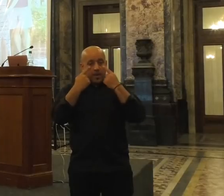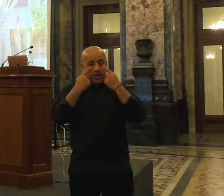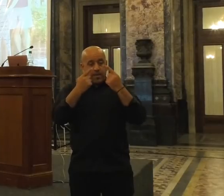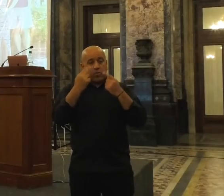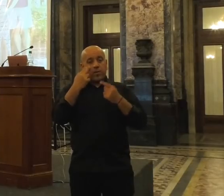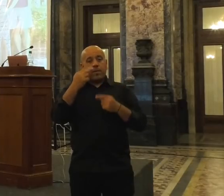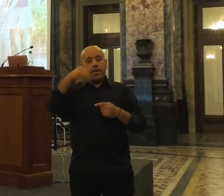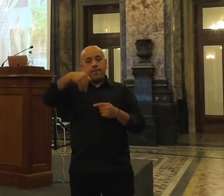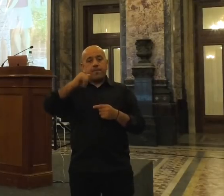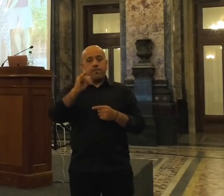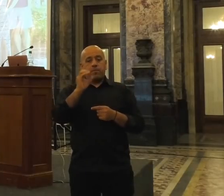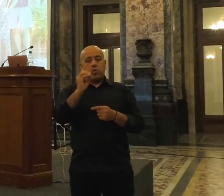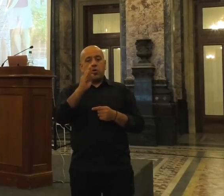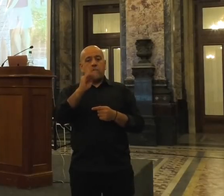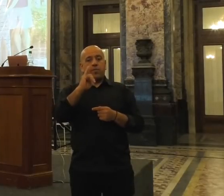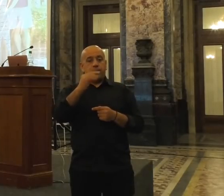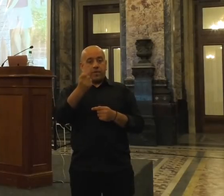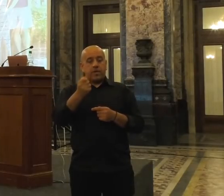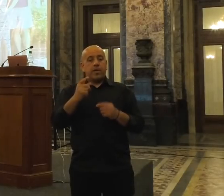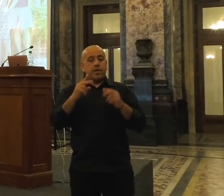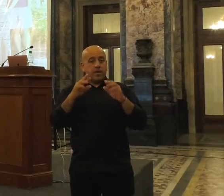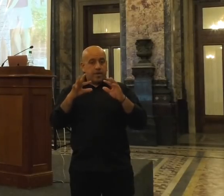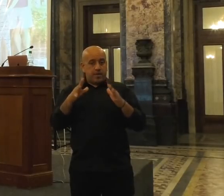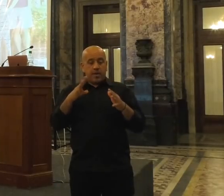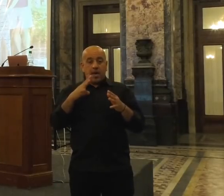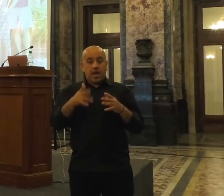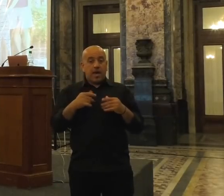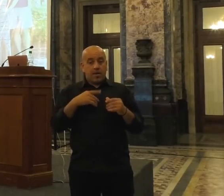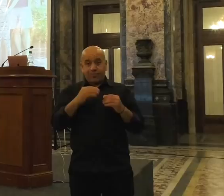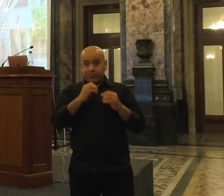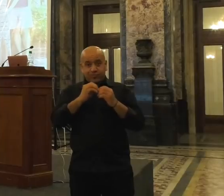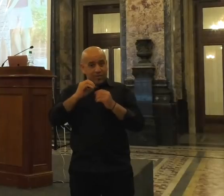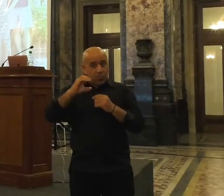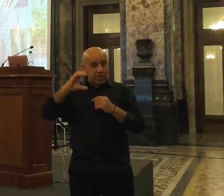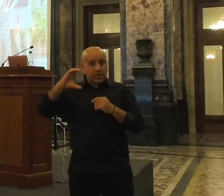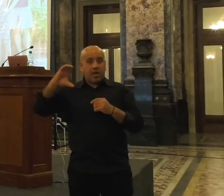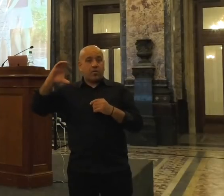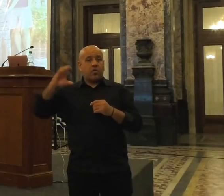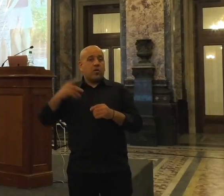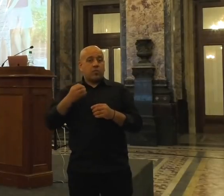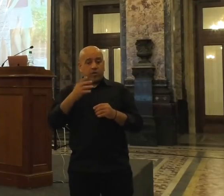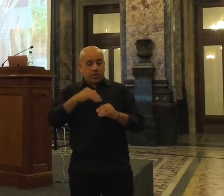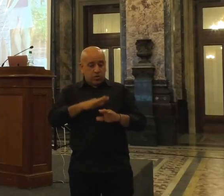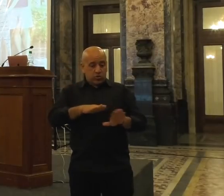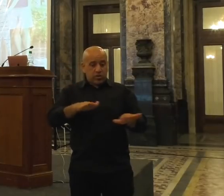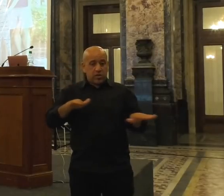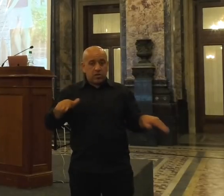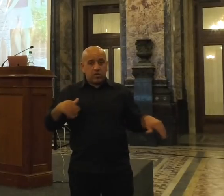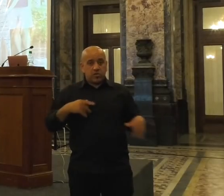ejemplo, ha aumentado terriblemente desde que los niños pasan tanto tiempo con